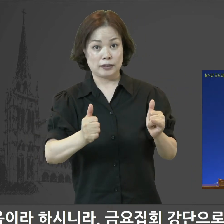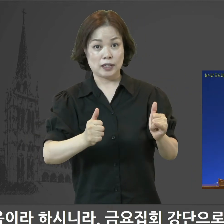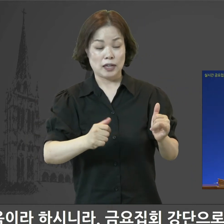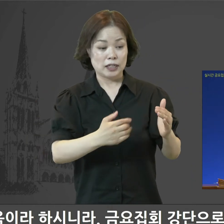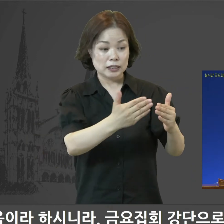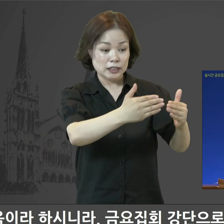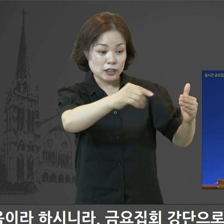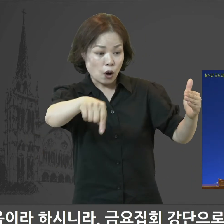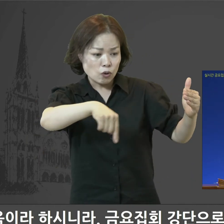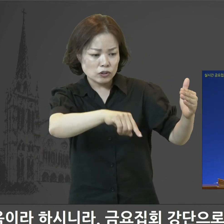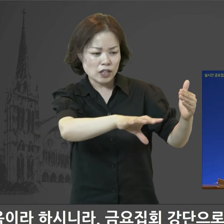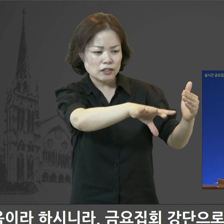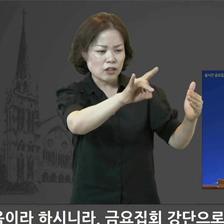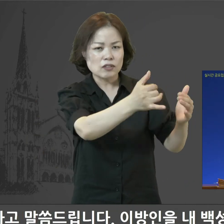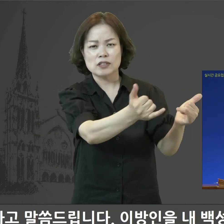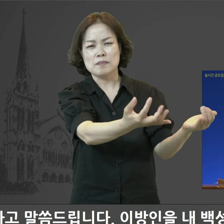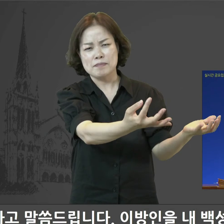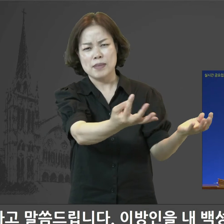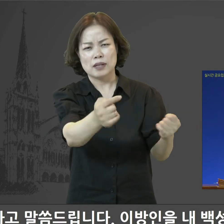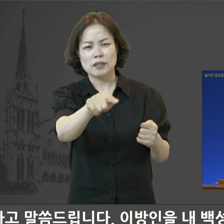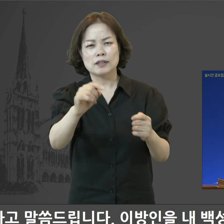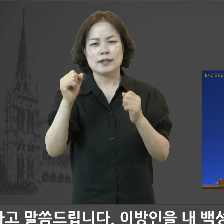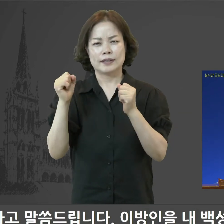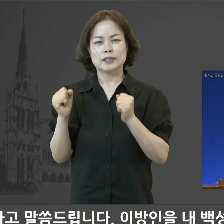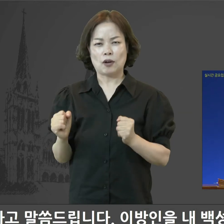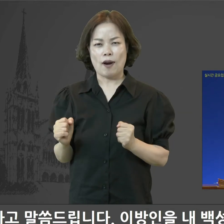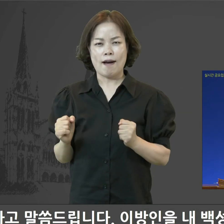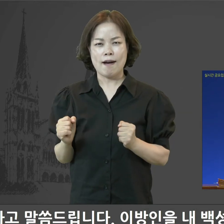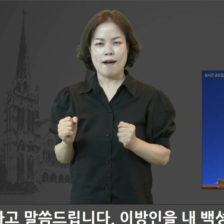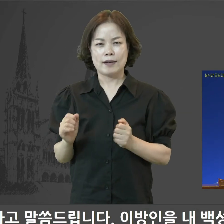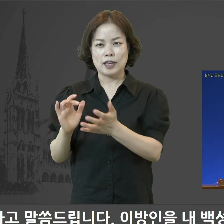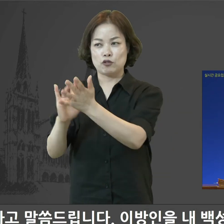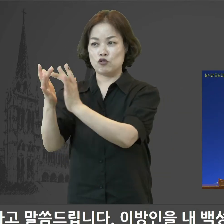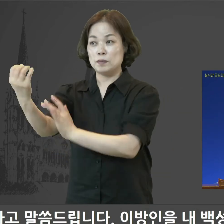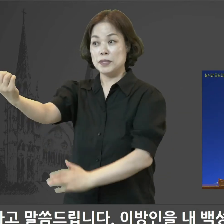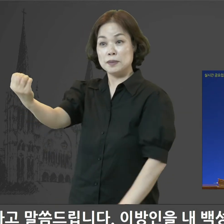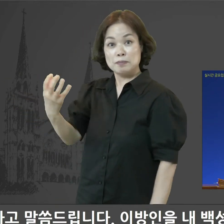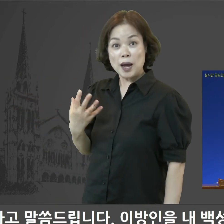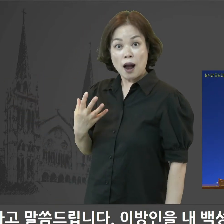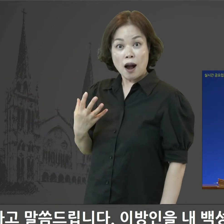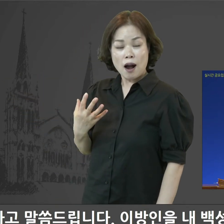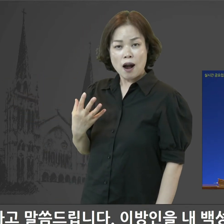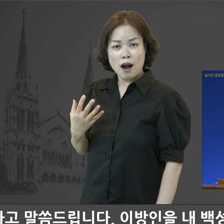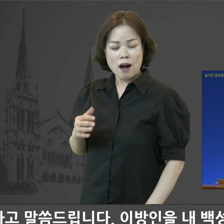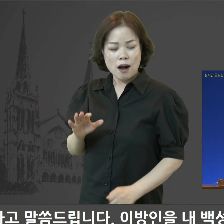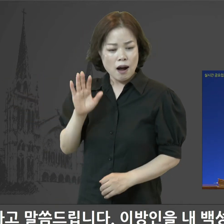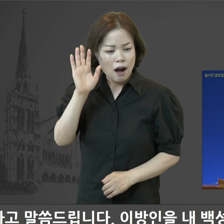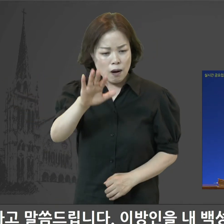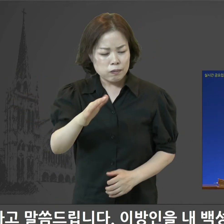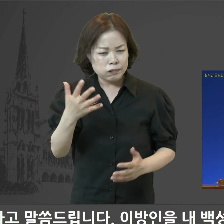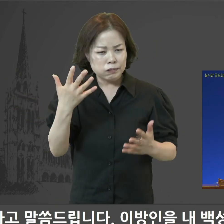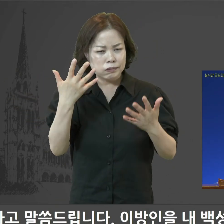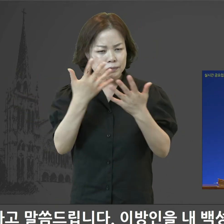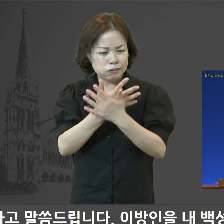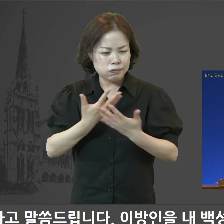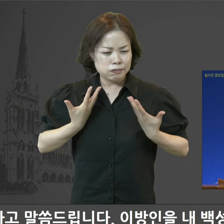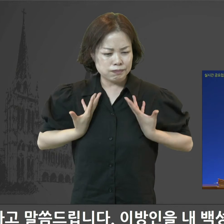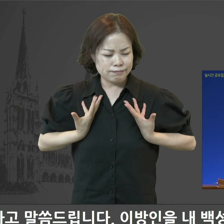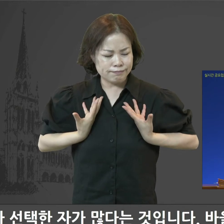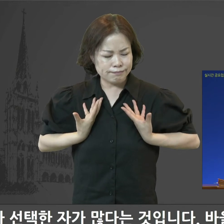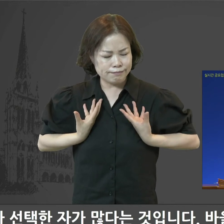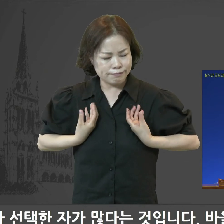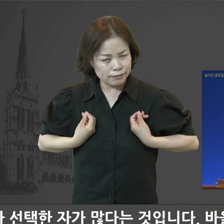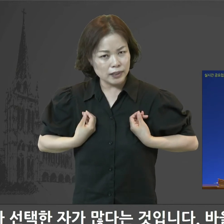내가 선택한 자가 많다는 거예요. 딴 데 가지 말고 여기 머물러 있어라라고 얘기하는 겁니다. 바울은 길이 막히니까 떠나고 싶었습니다. 낙심하니까,